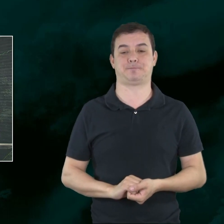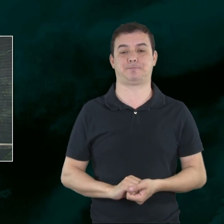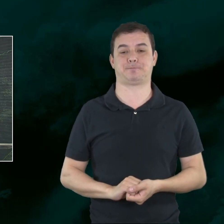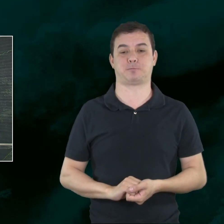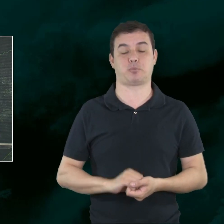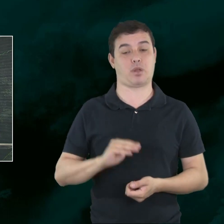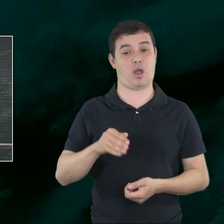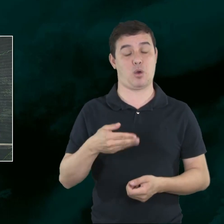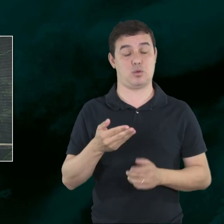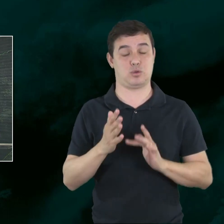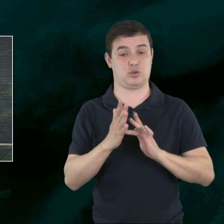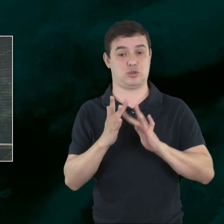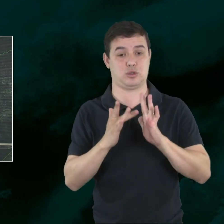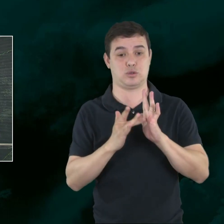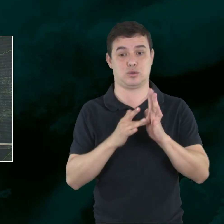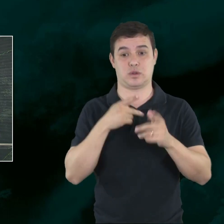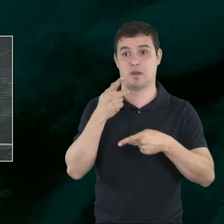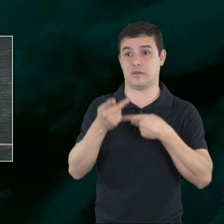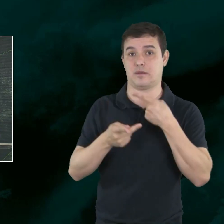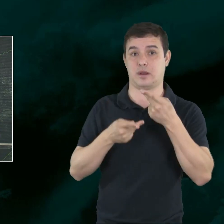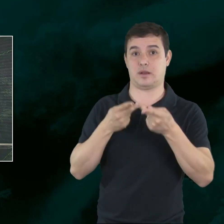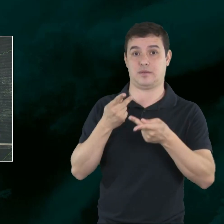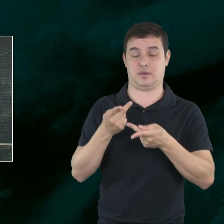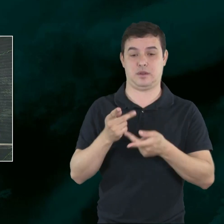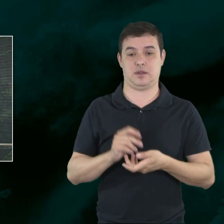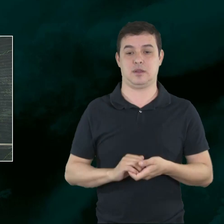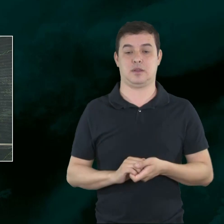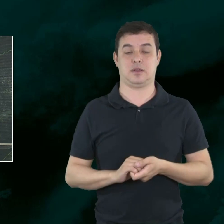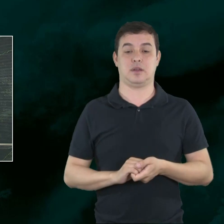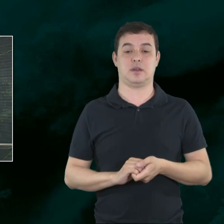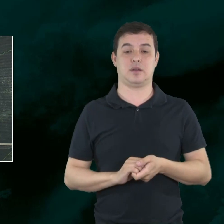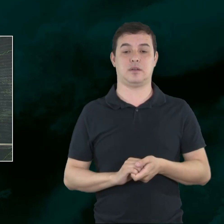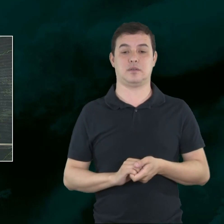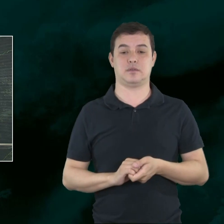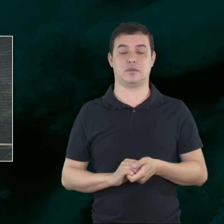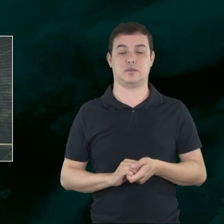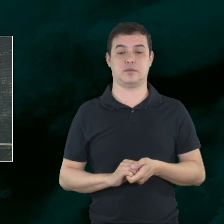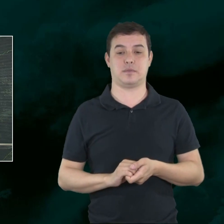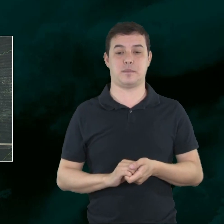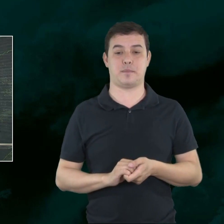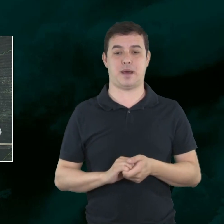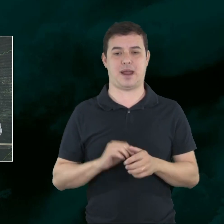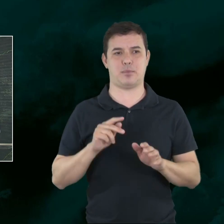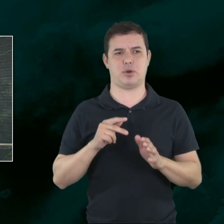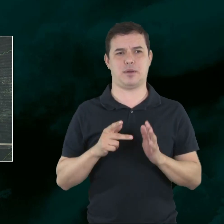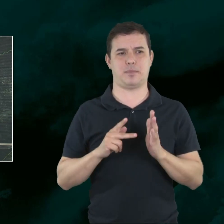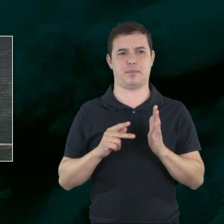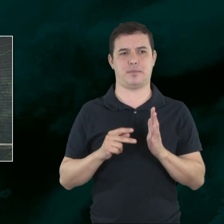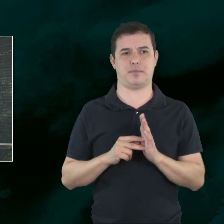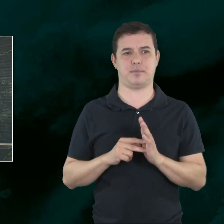Quando Jesus falava, né, de uma parábola sobre